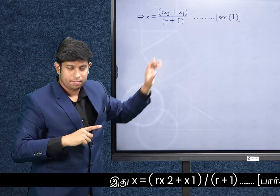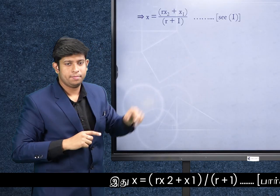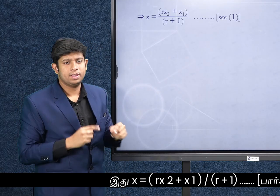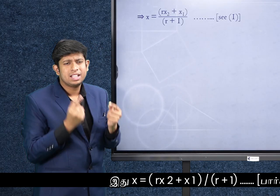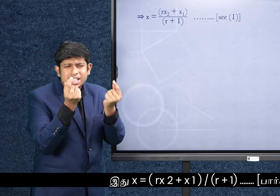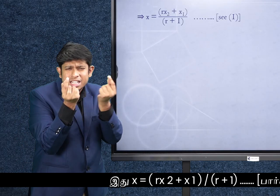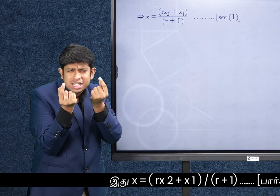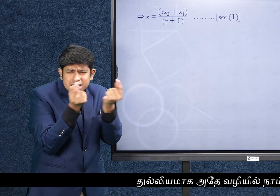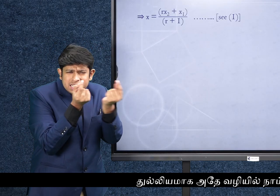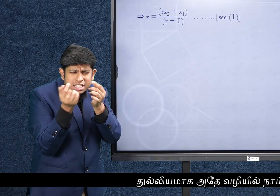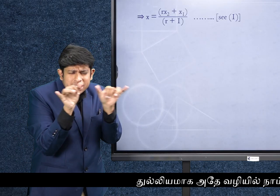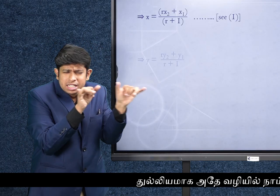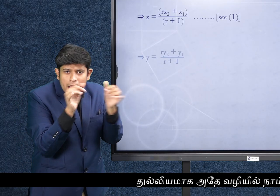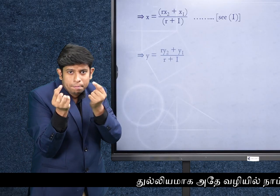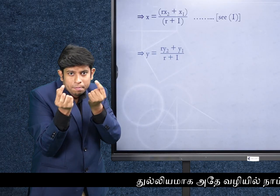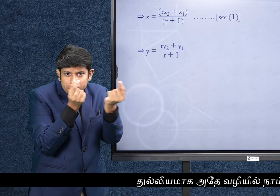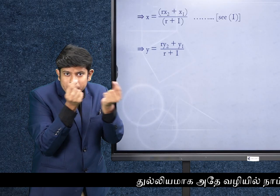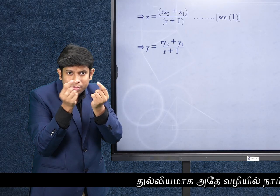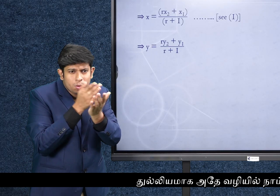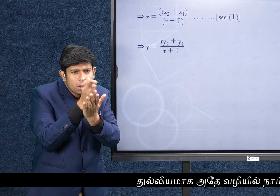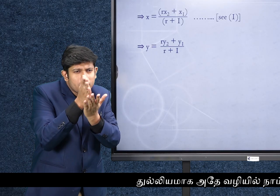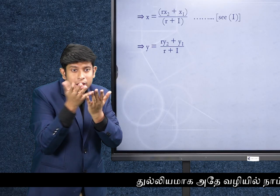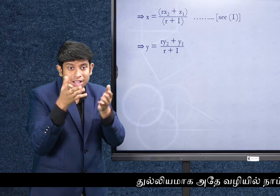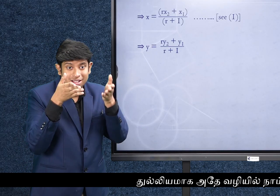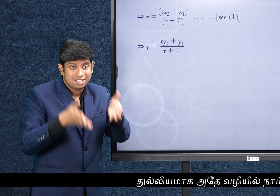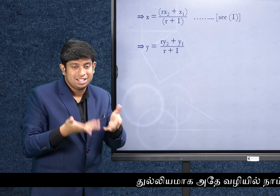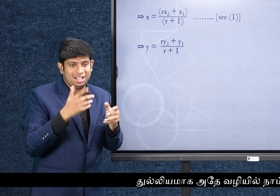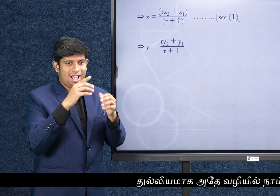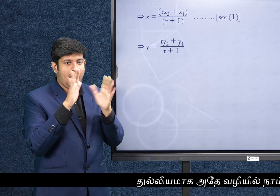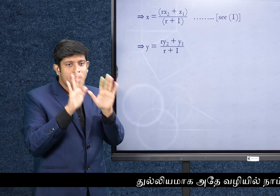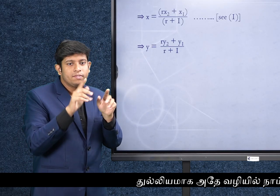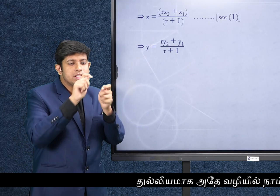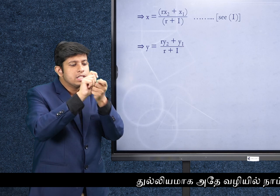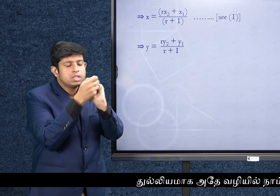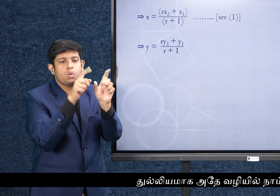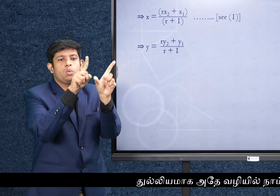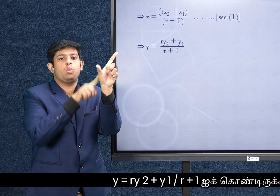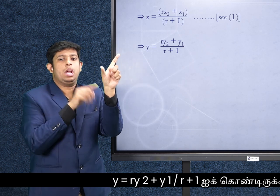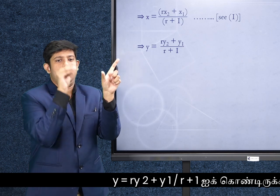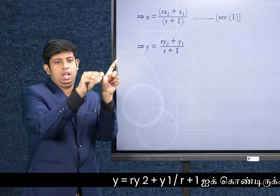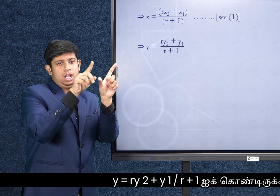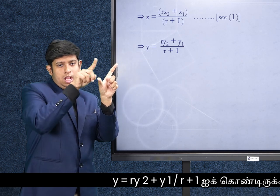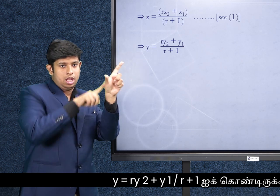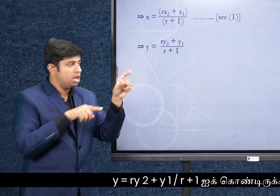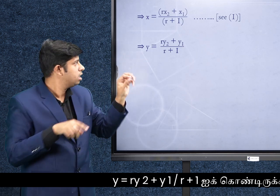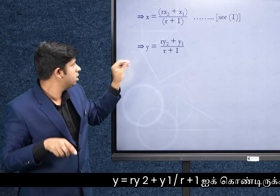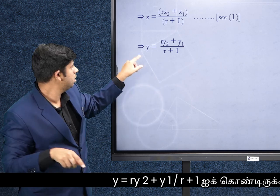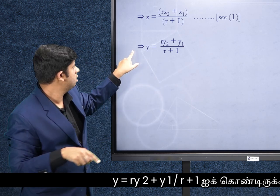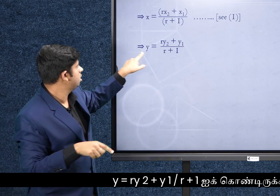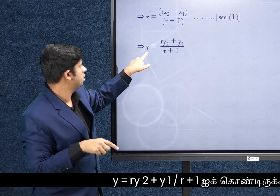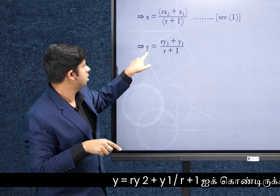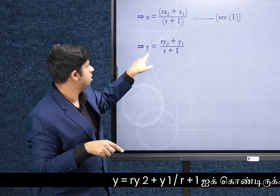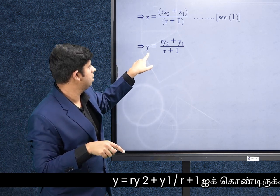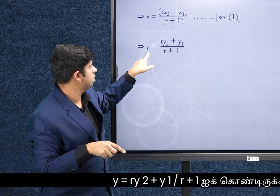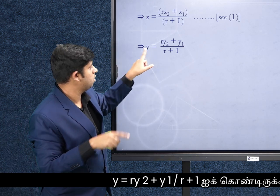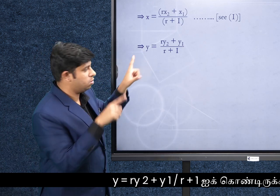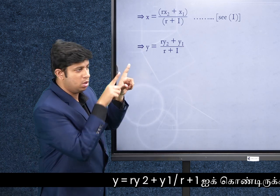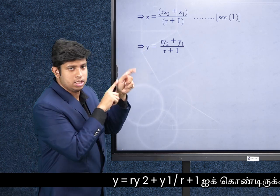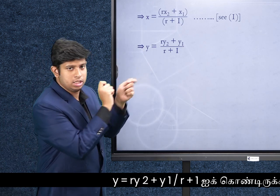1. துல்லியமாக அதே வழியில் நாம் ஒய் ஈடு ஆர் ஒய் கீழ் இலக்க 2